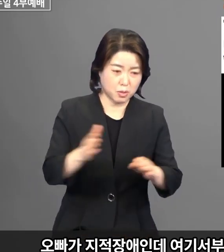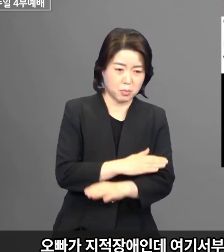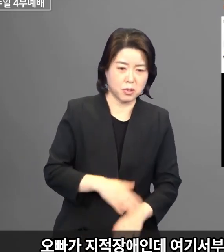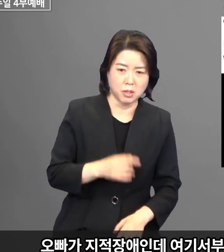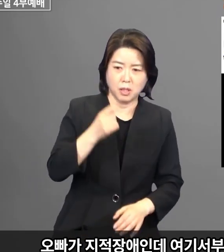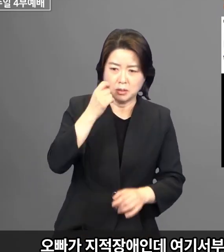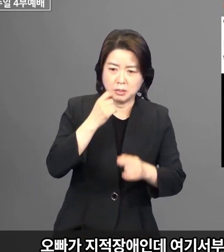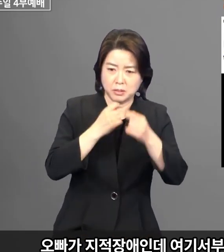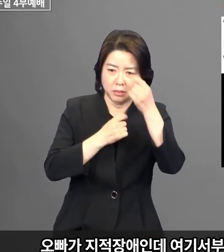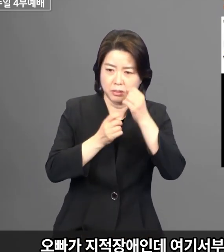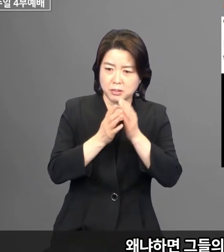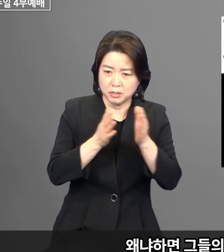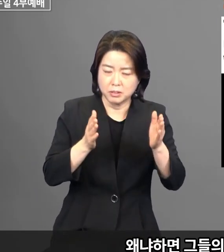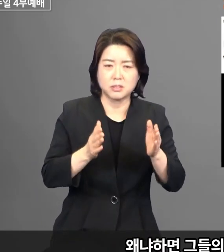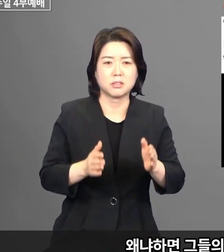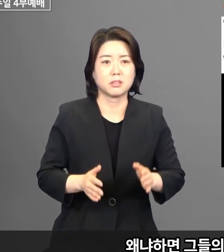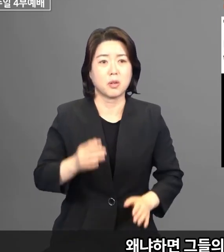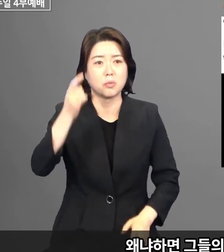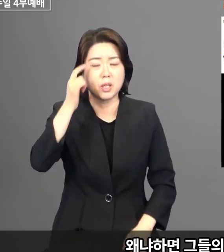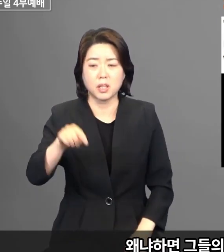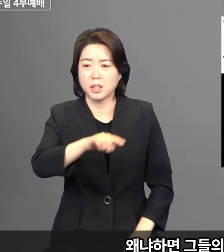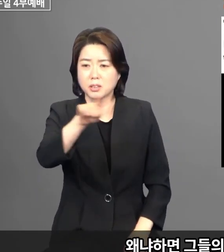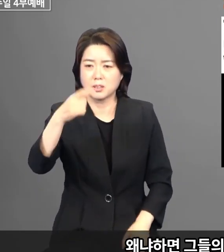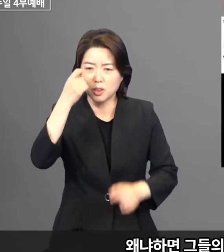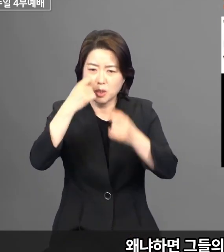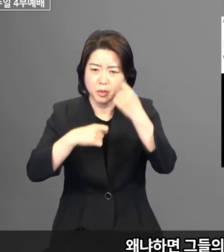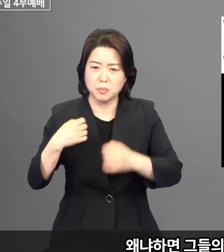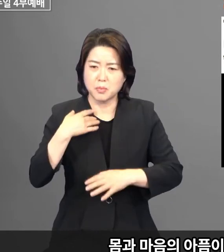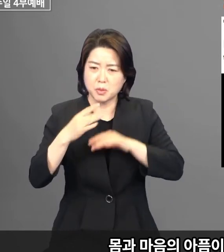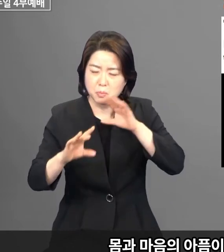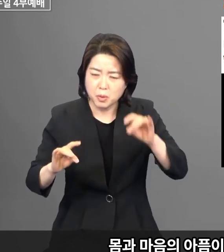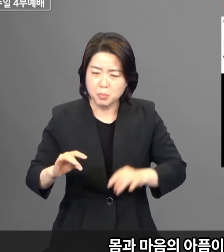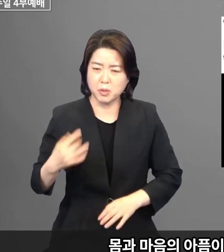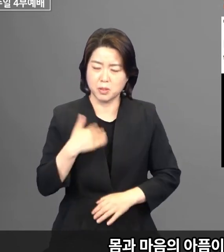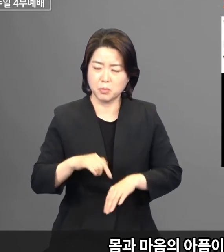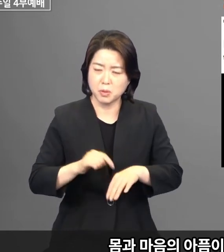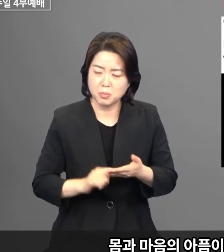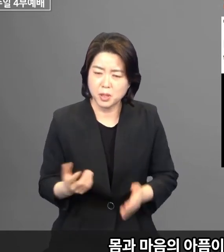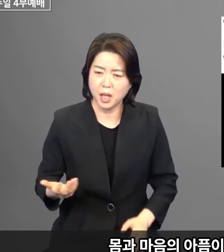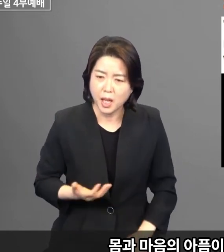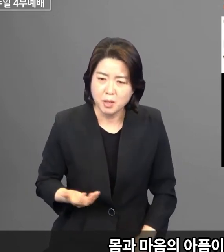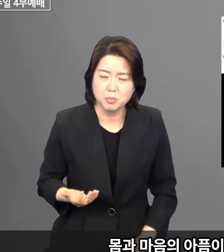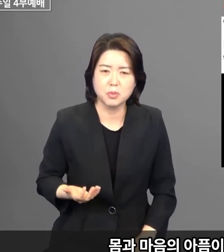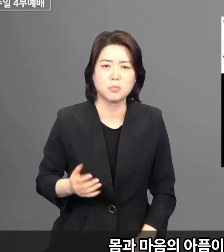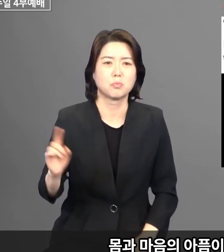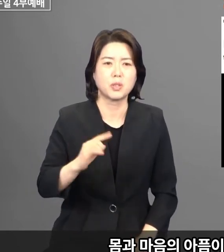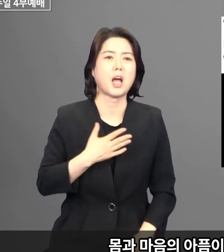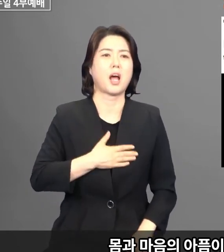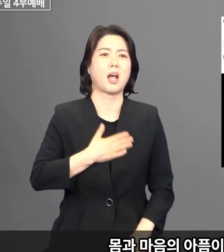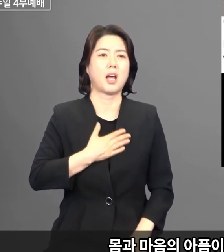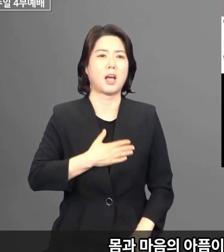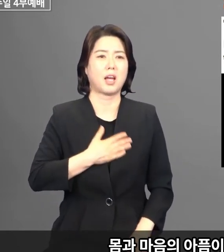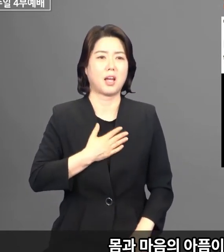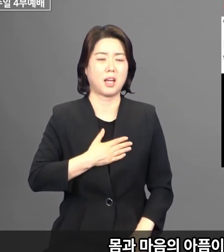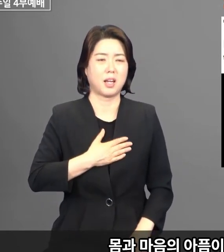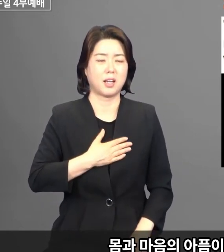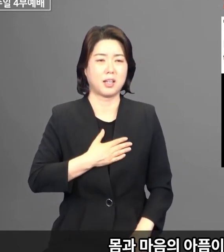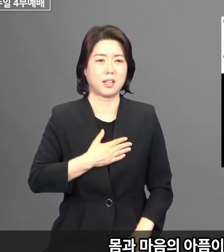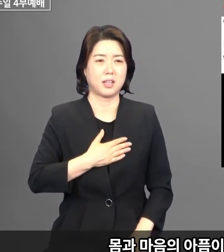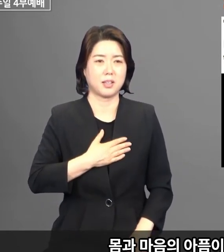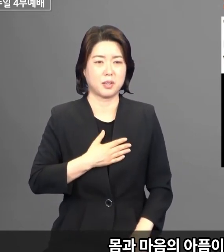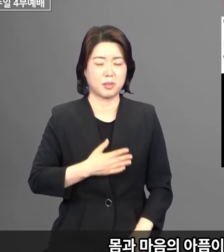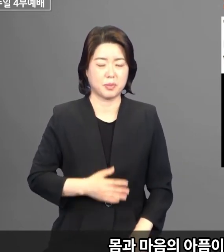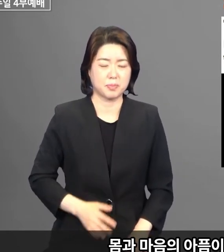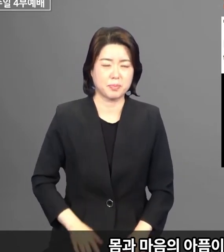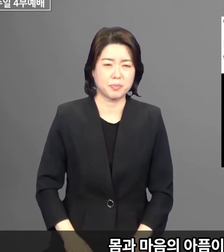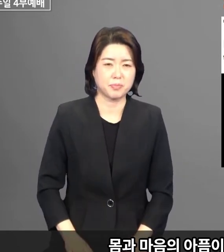울적거리기 시작했어요. 왜냐하면 그들의 눈물과 목마름과 몸과 마음의 아픔이 어떤 건지 알거든요.